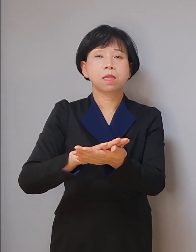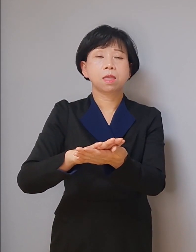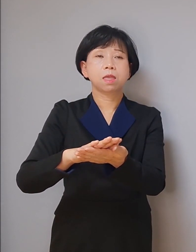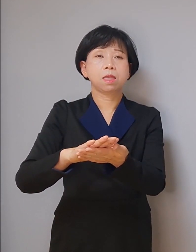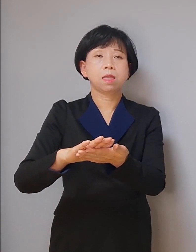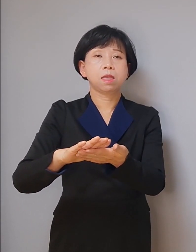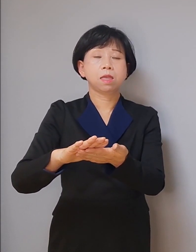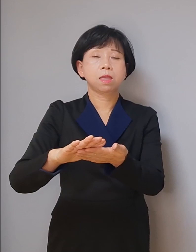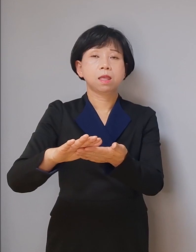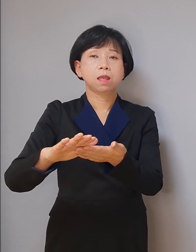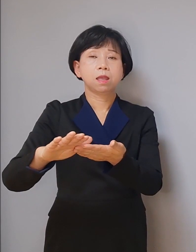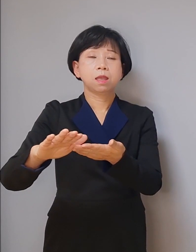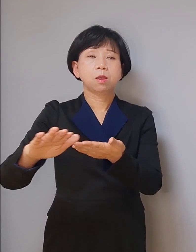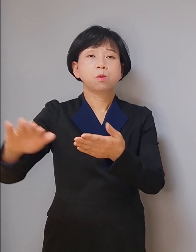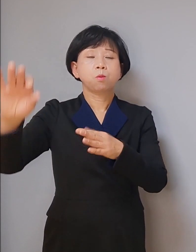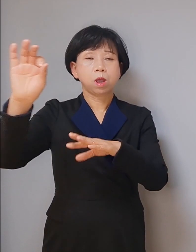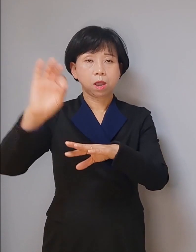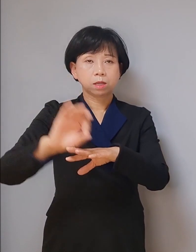평강의